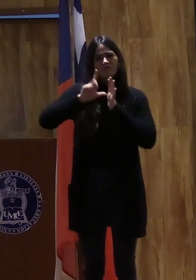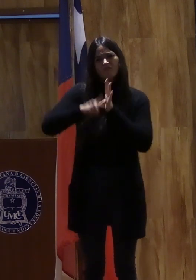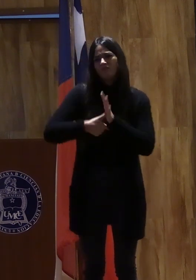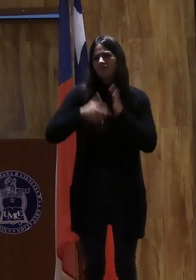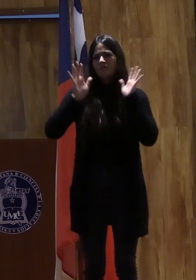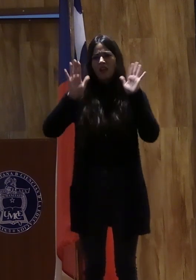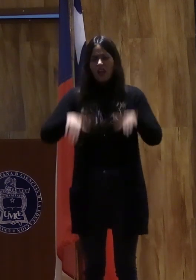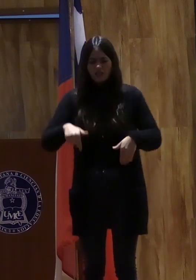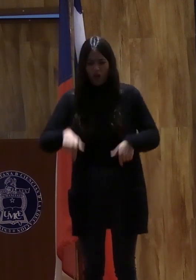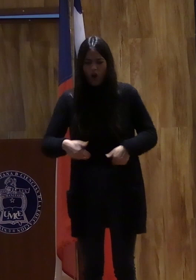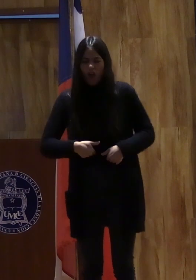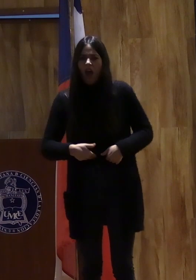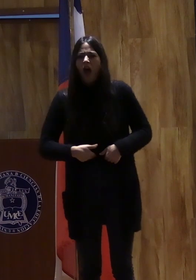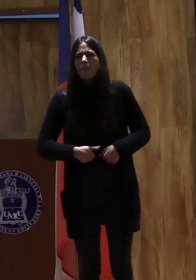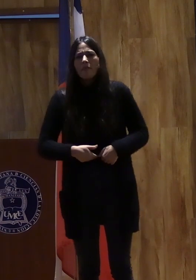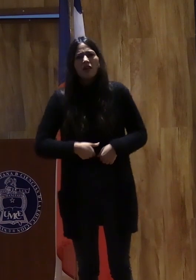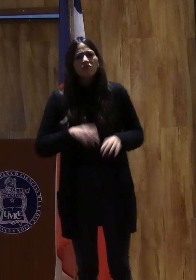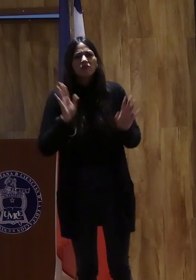ahora almuerzo, así que...